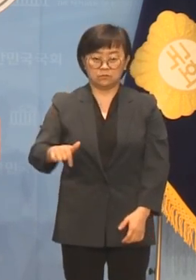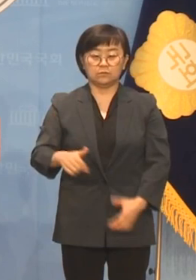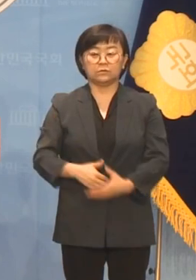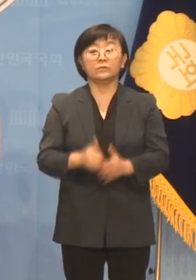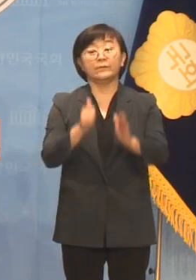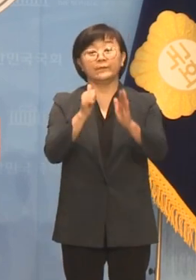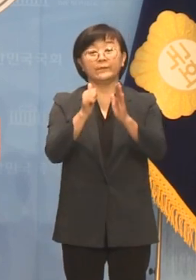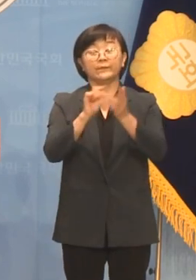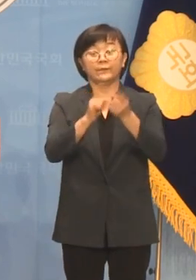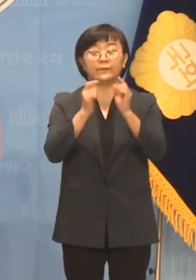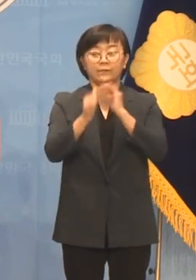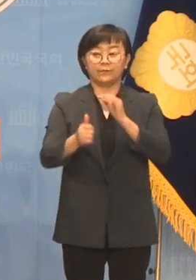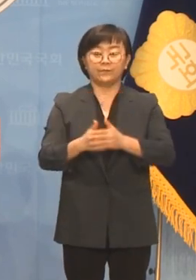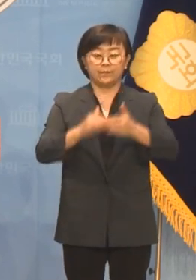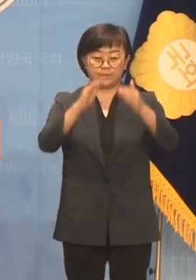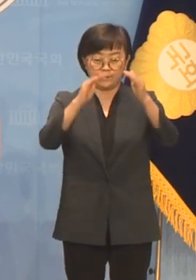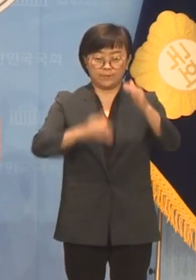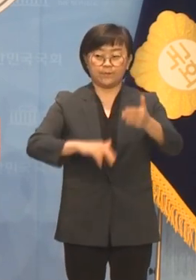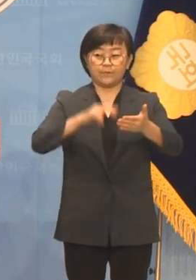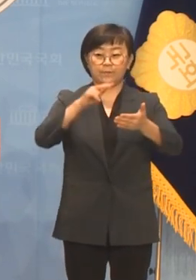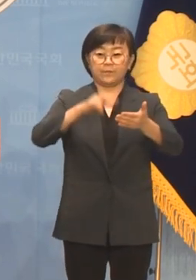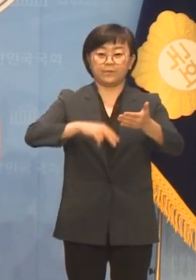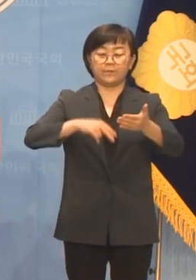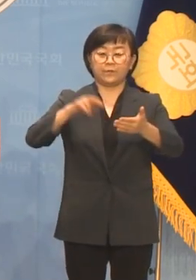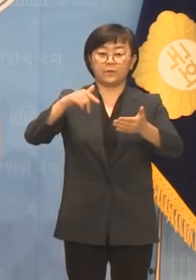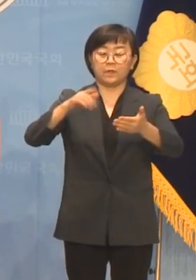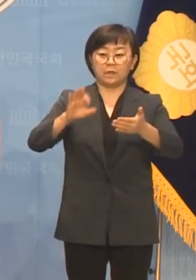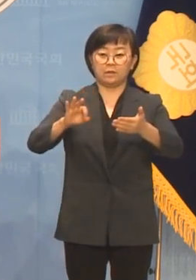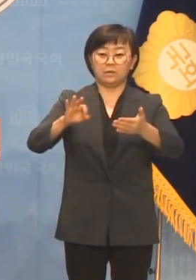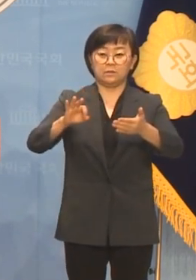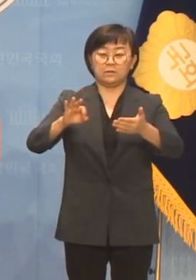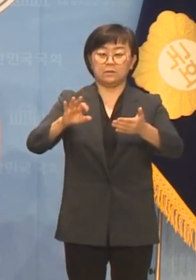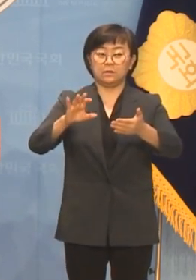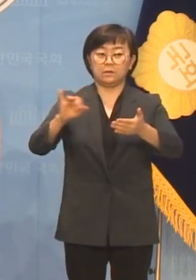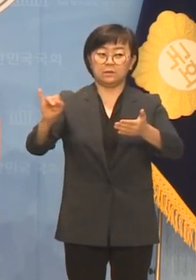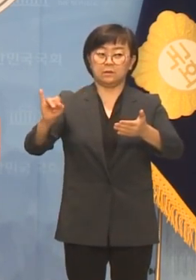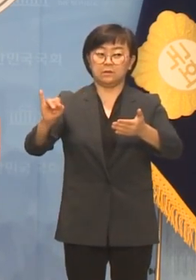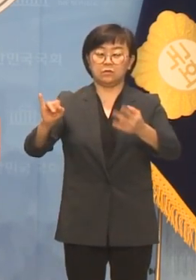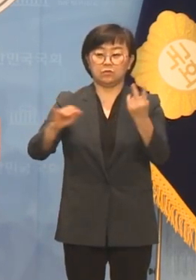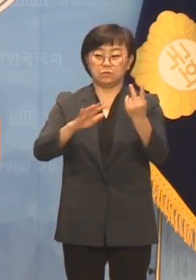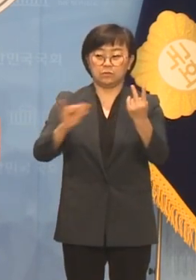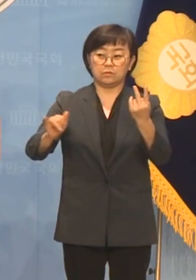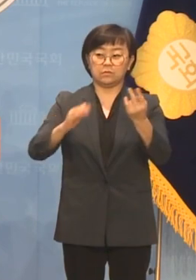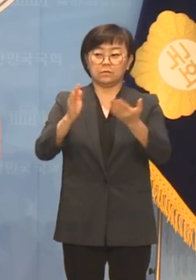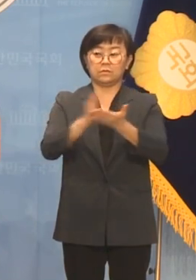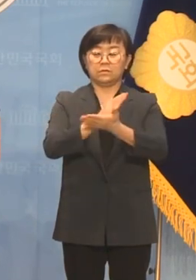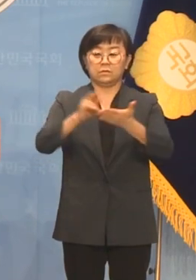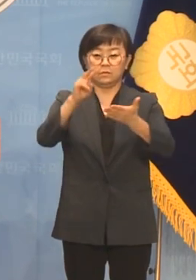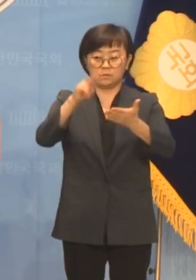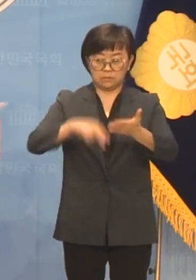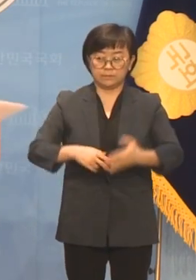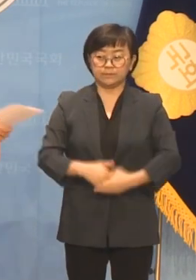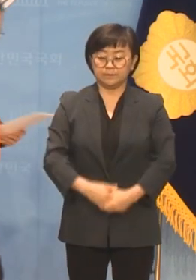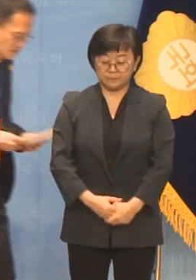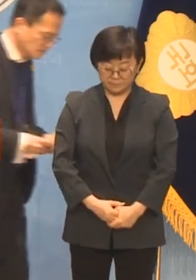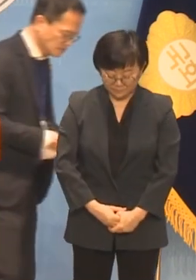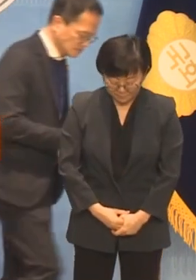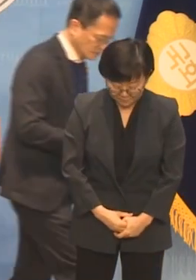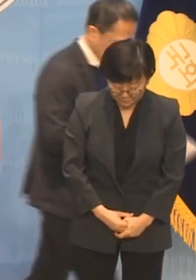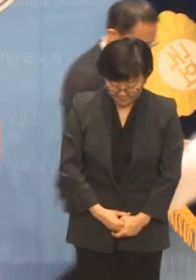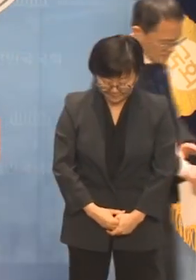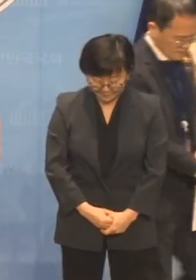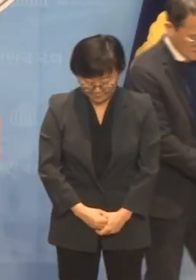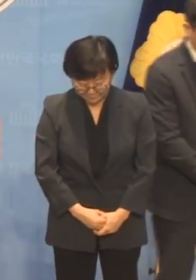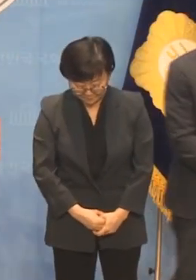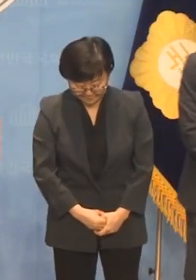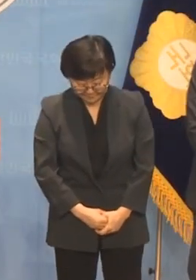주셨습니다. 기자회견문은 강준현 의원님 그리고 이동주 의원님이 나눠서 낭독해 주시겠습니다.